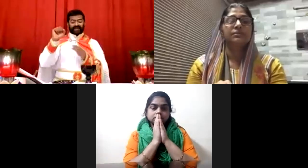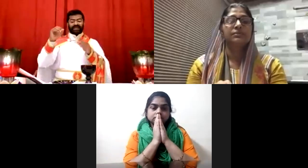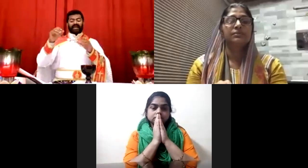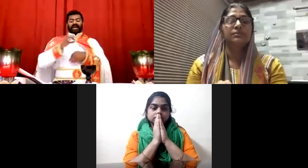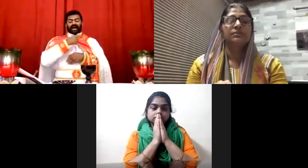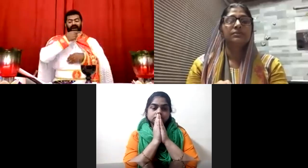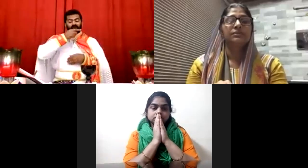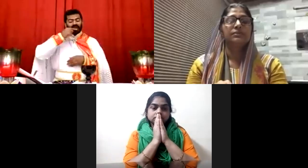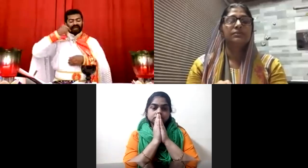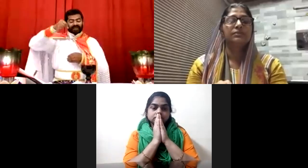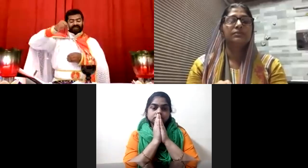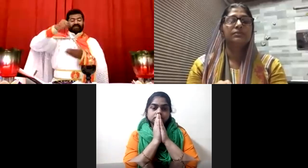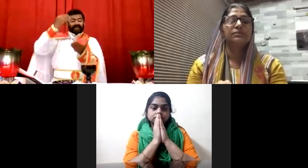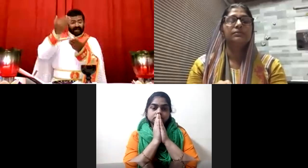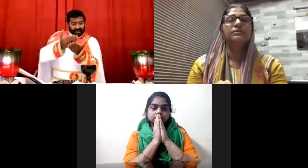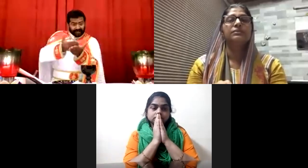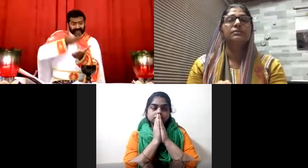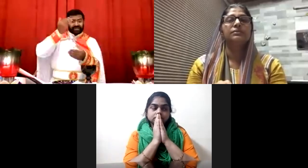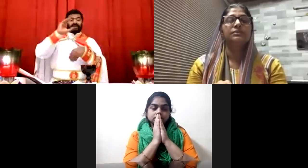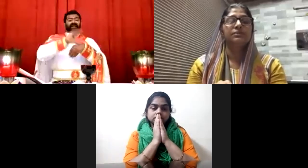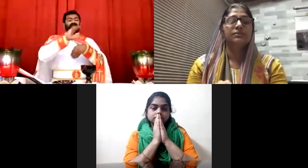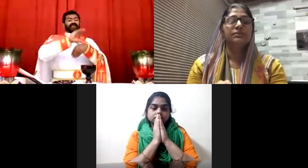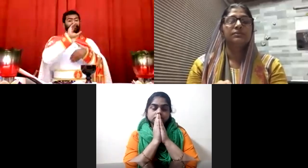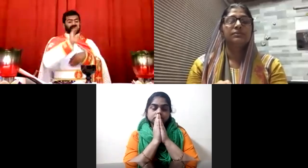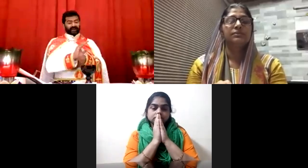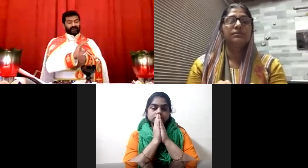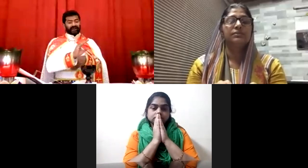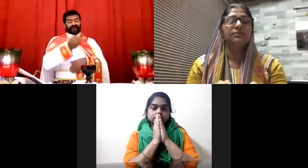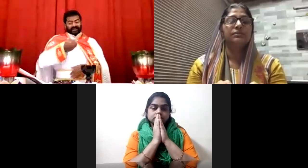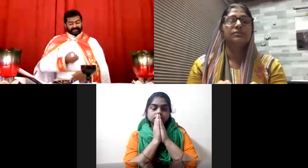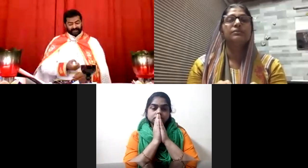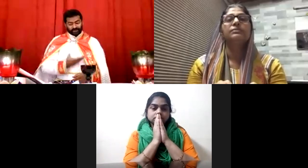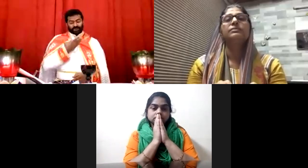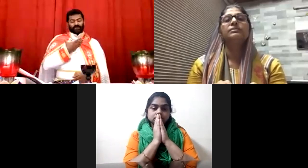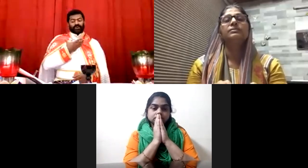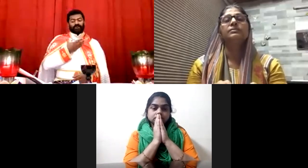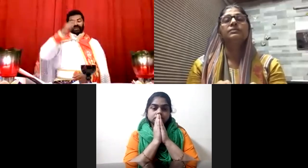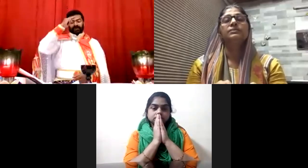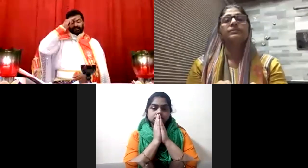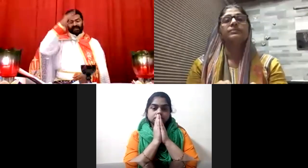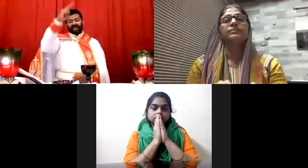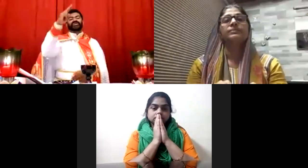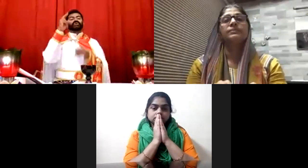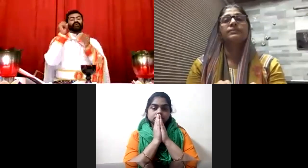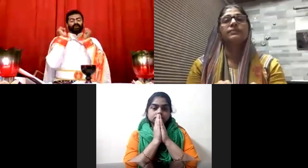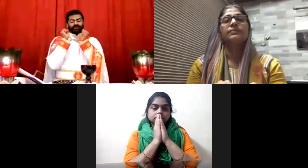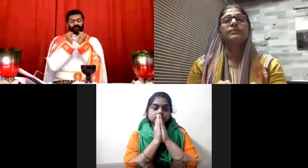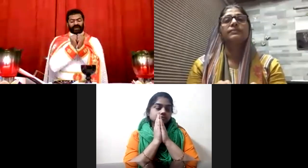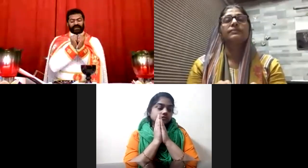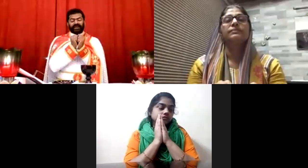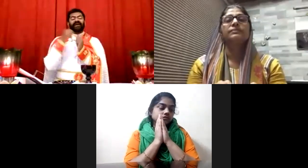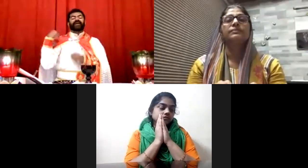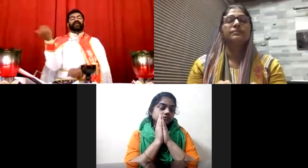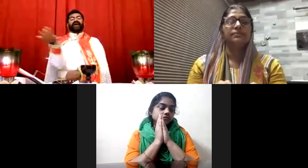അഭിഷിക്തന്റെ അമൂല്യ രക്തത്താൽ രക്ഷിക്കപ്പെട്ട സഭയിൽ സന്തോഷത്തോടും പ്രത്യാശയോടും